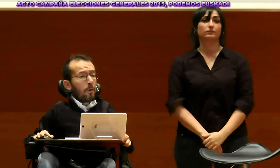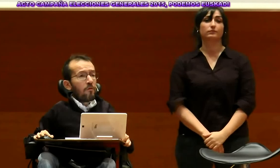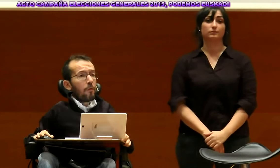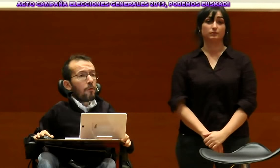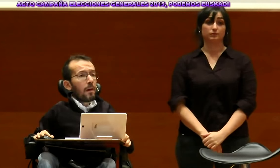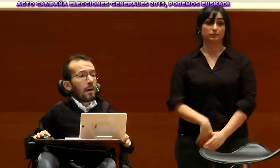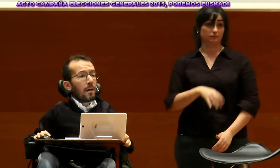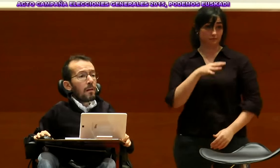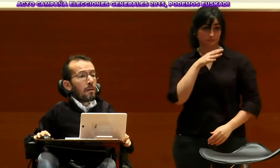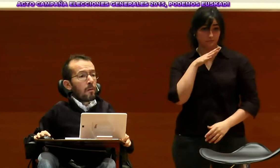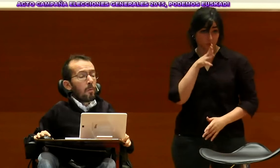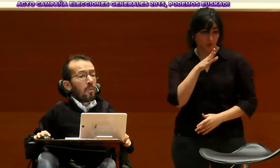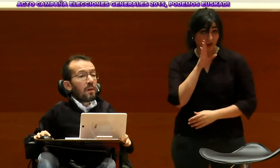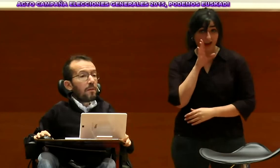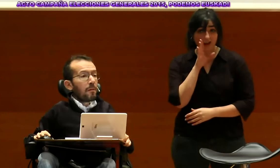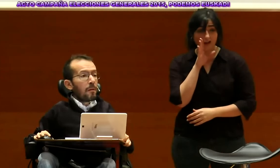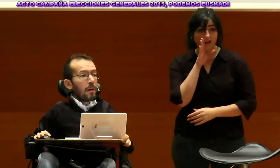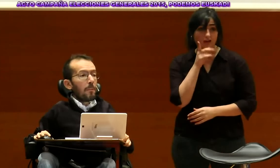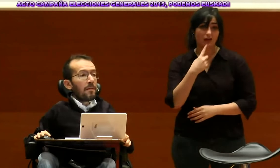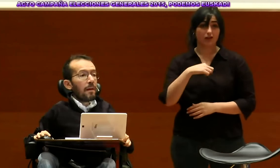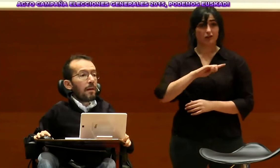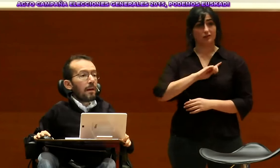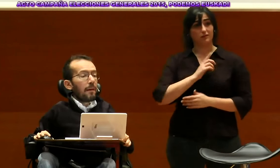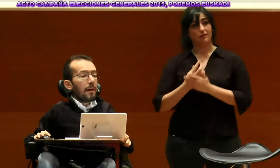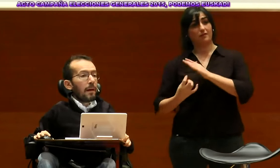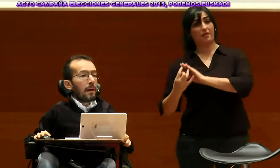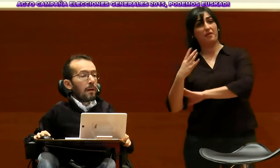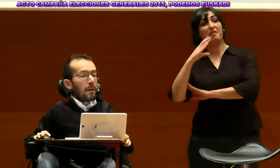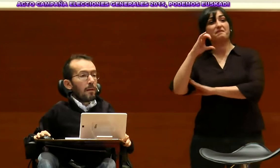Y por eso nos sacan un CIS que más allá